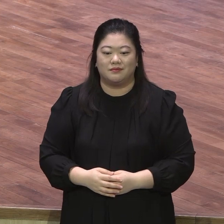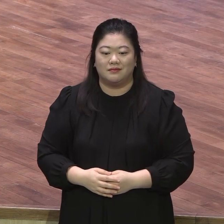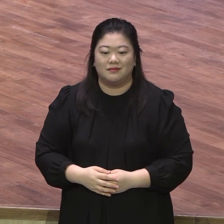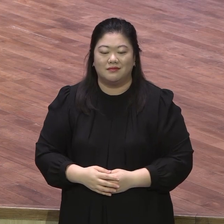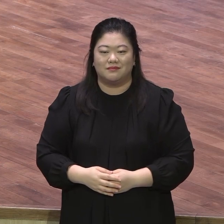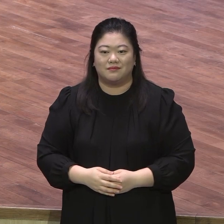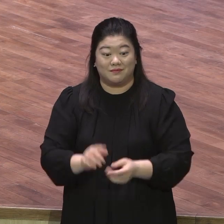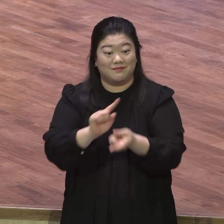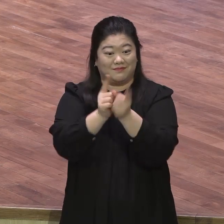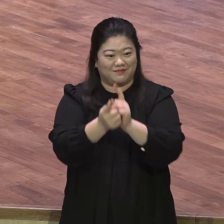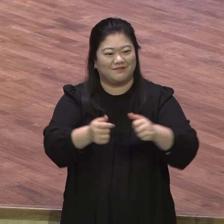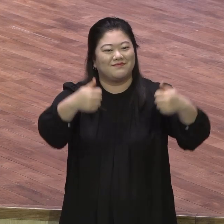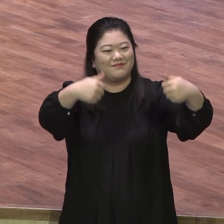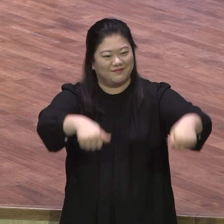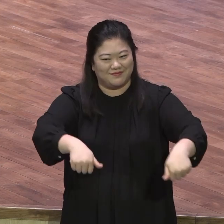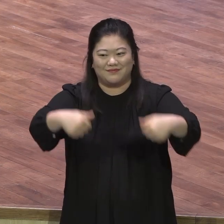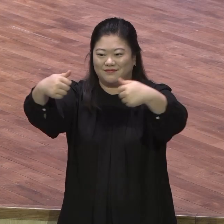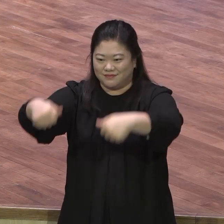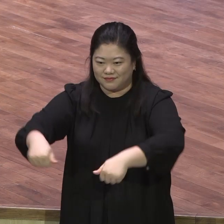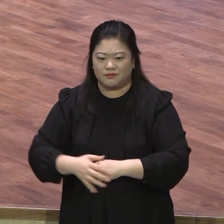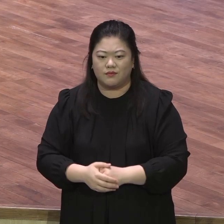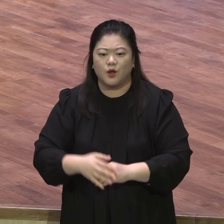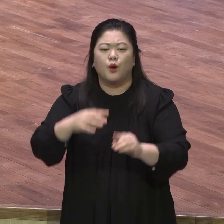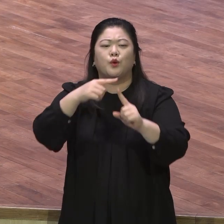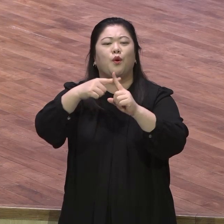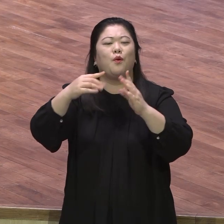인사하겠습니다. 교회를 사랑합시다.